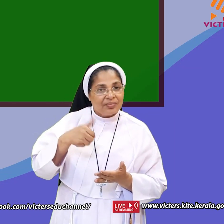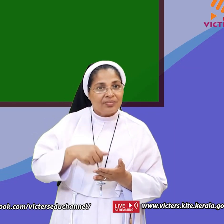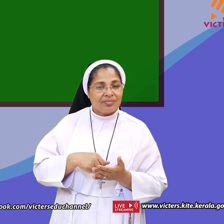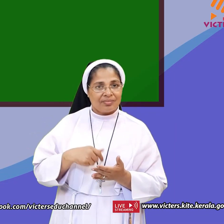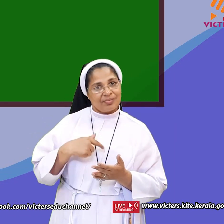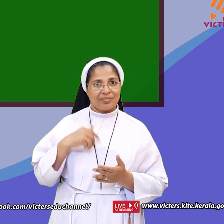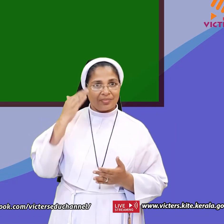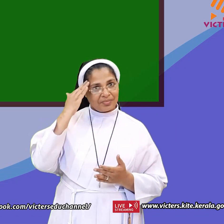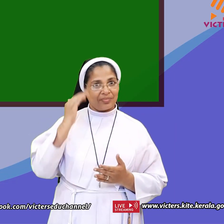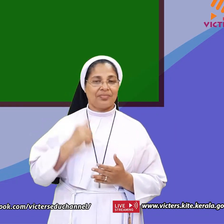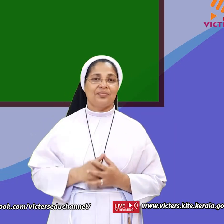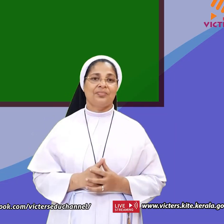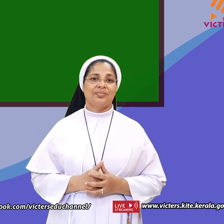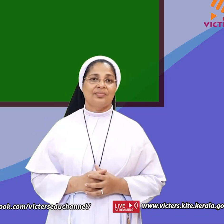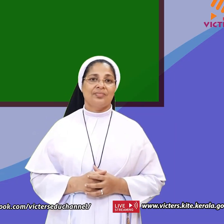വിശ്വസിക്കുന്നു.